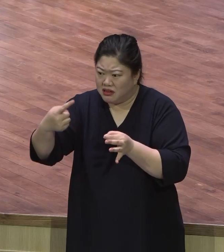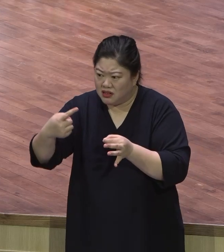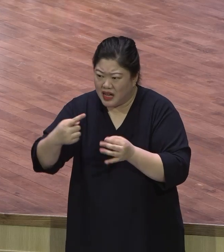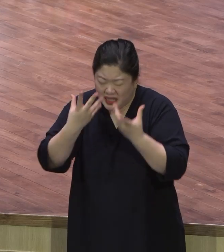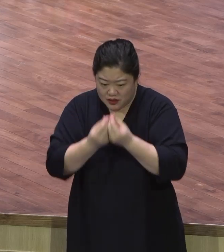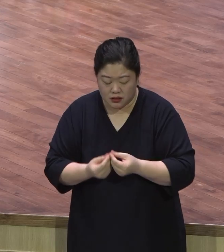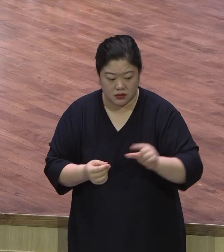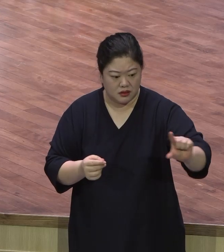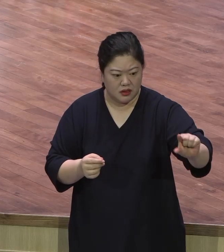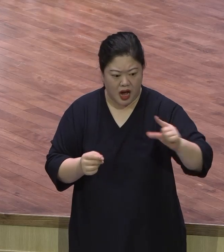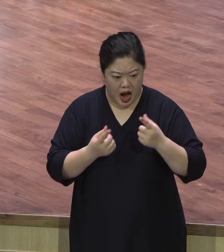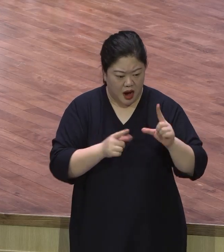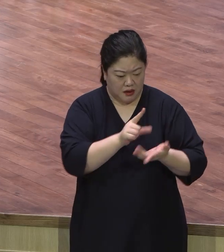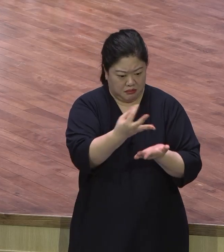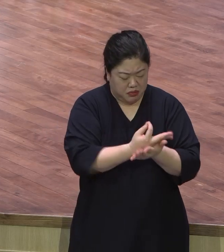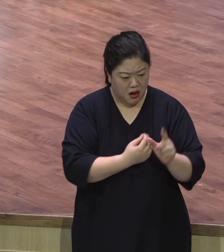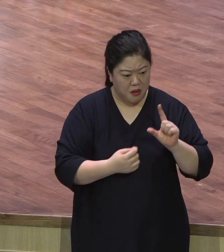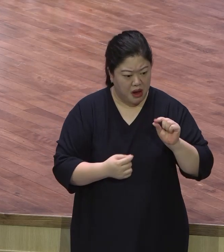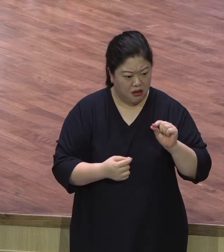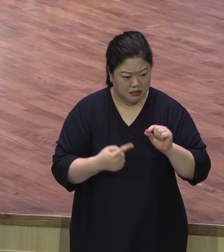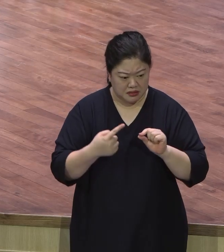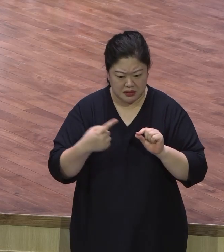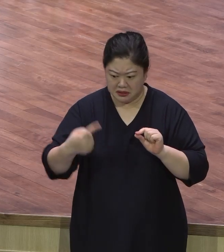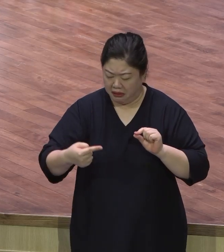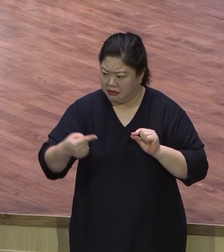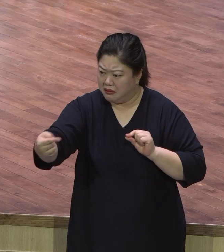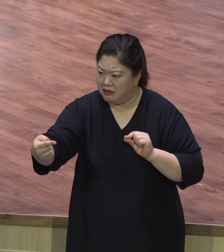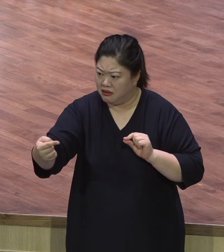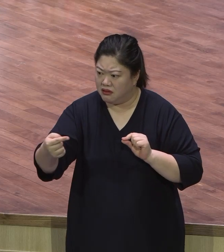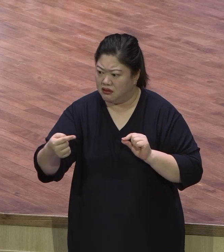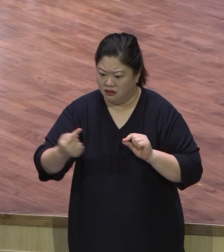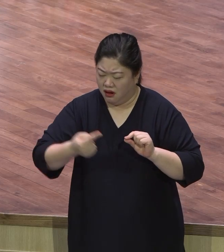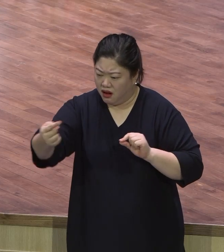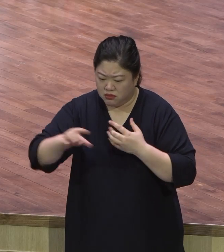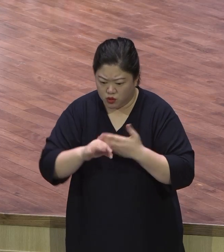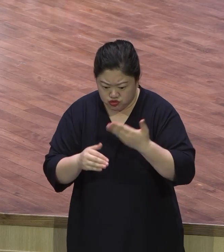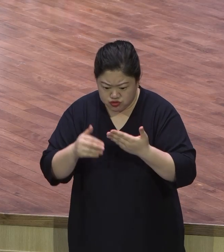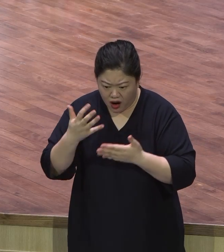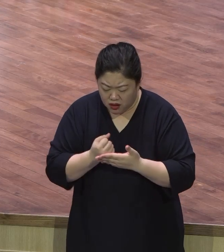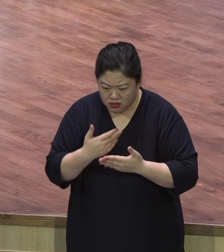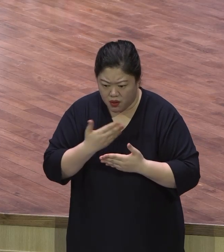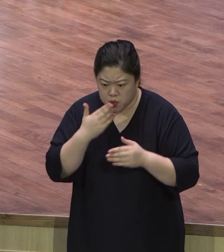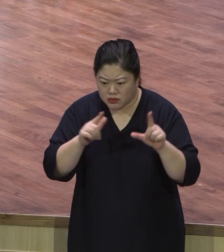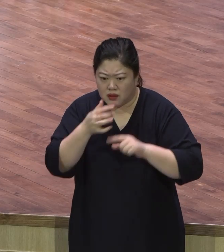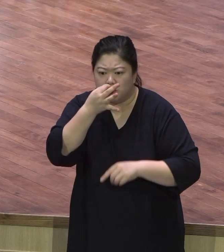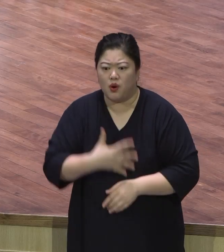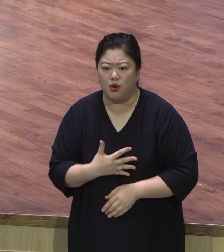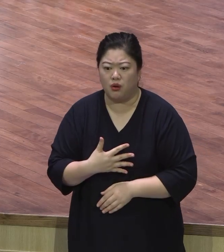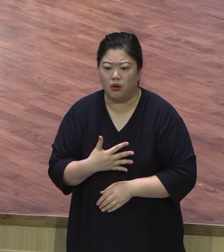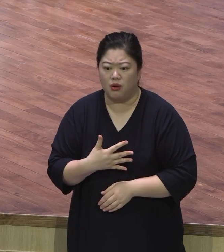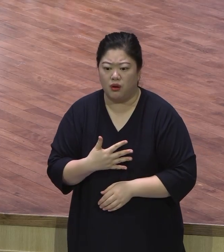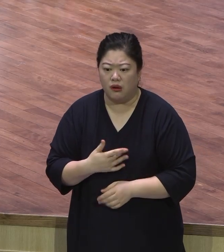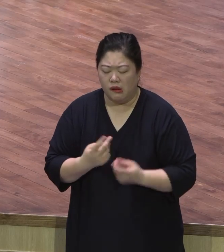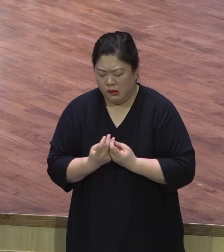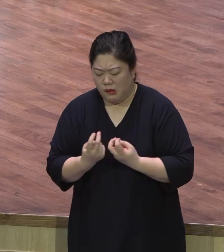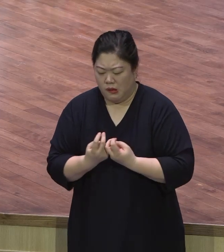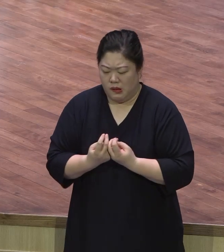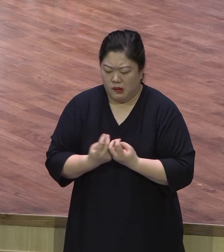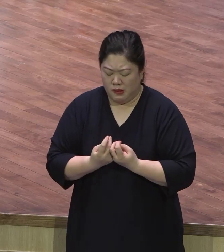수입이 적으니까 11조 드리고 나면 먹을 것도 없을 정도 그런데 어느 날 하나님 말씀